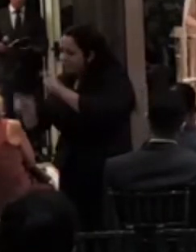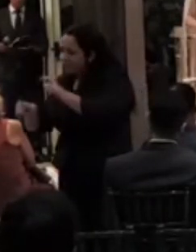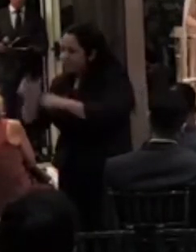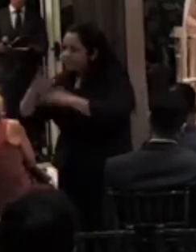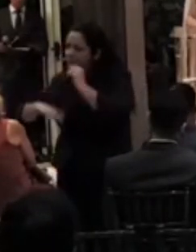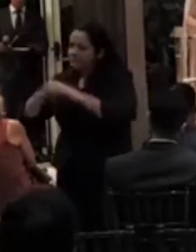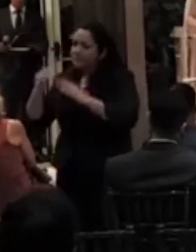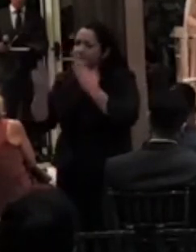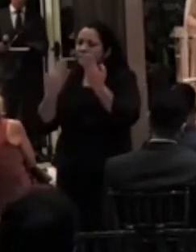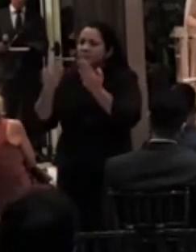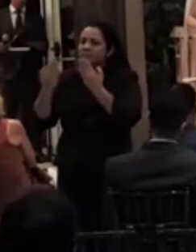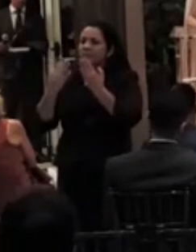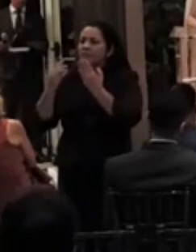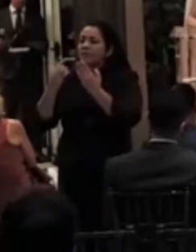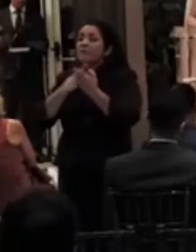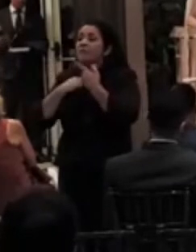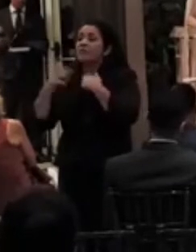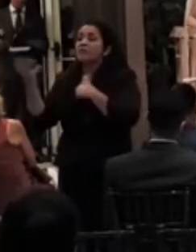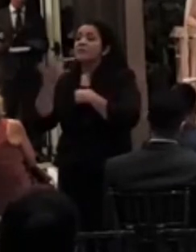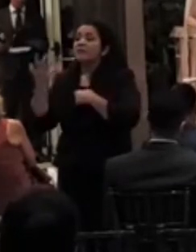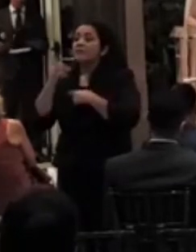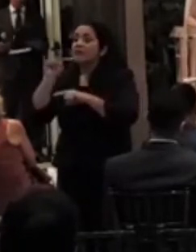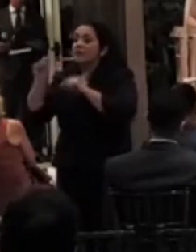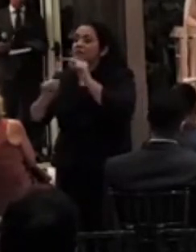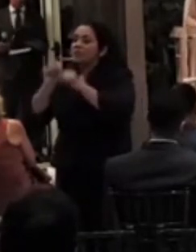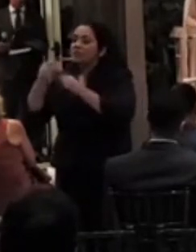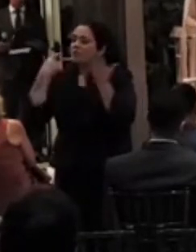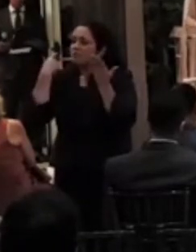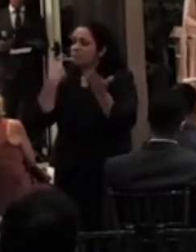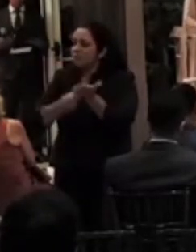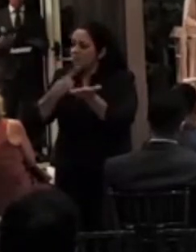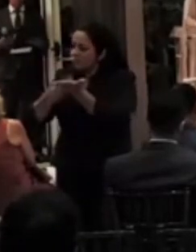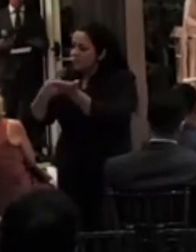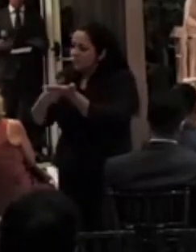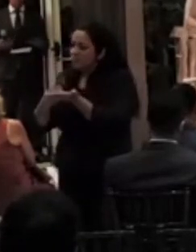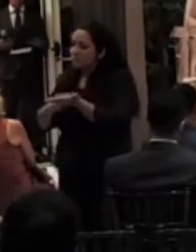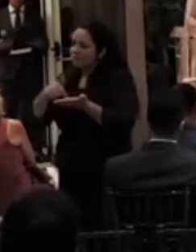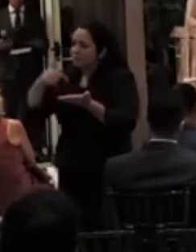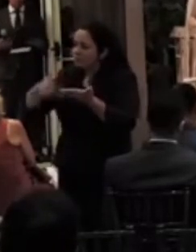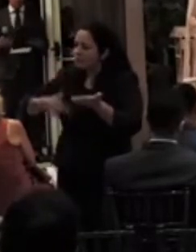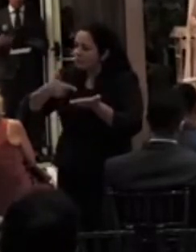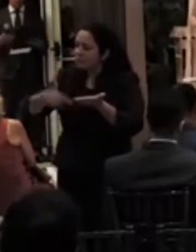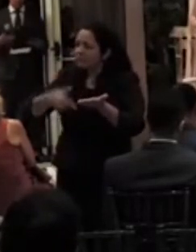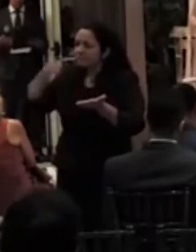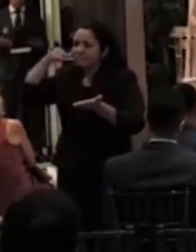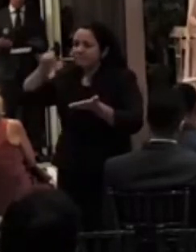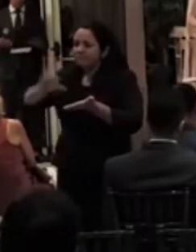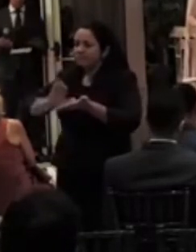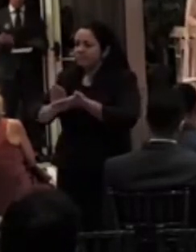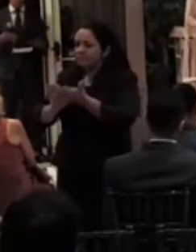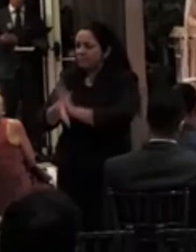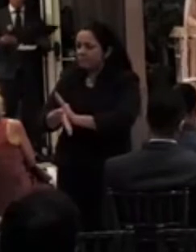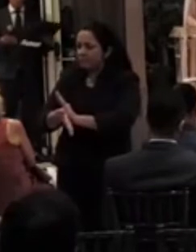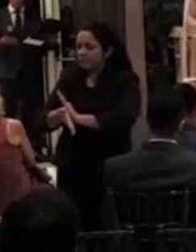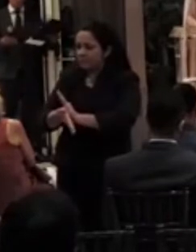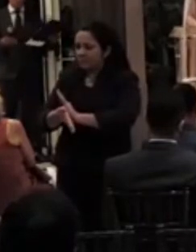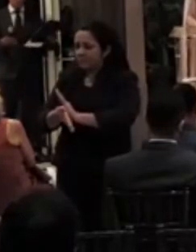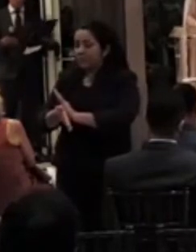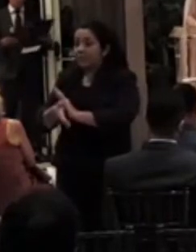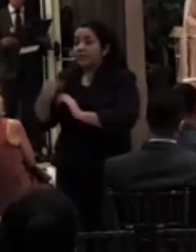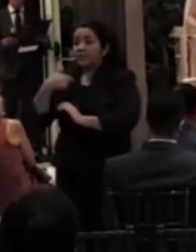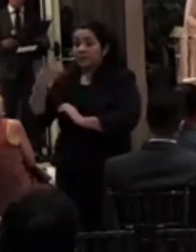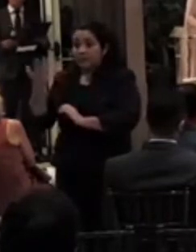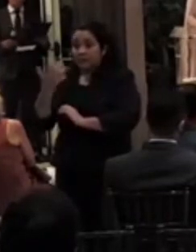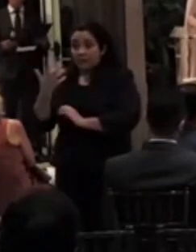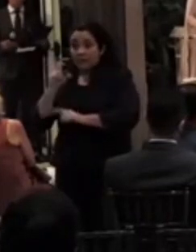psicologia comprometida com o enfrentamento de toda e qualquer forma de preconceito e discriminação. Queremos